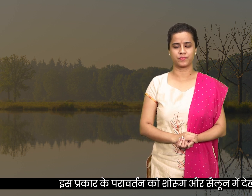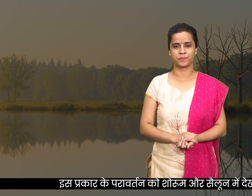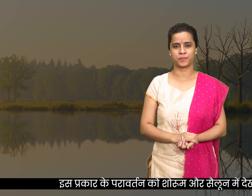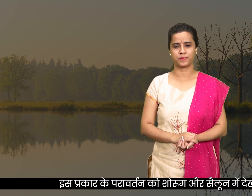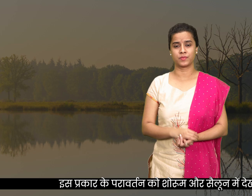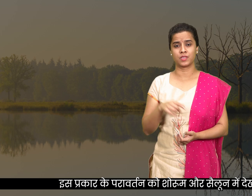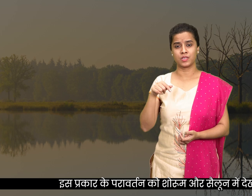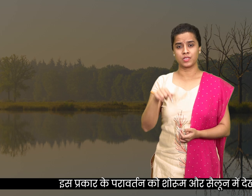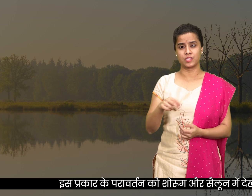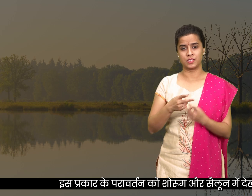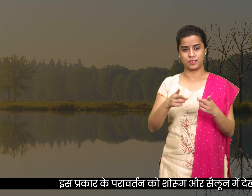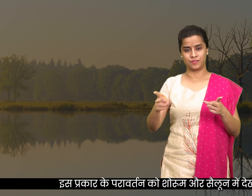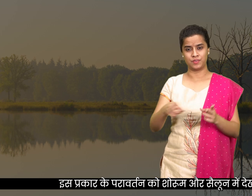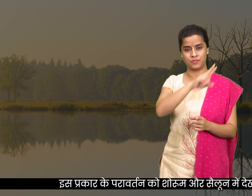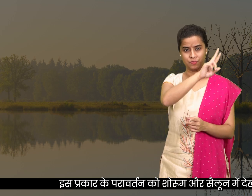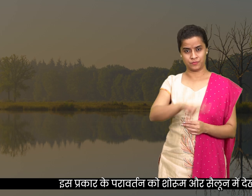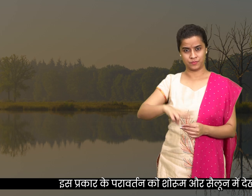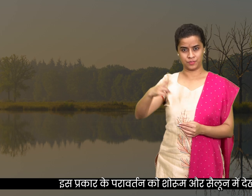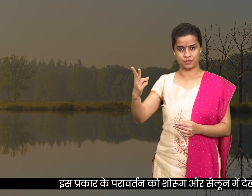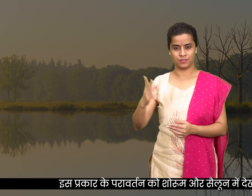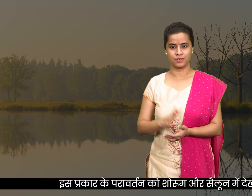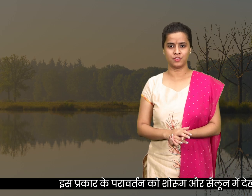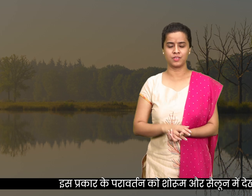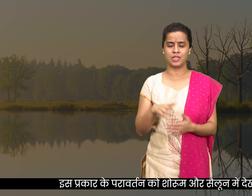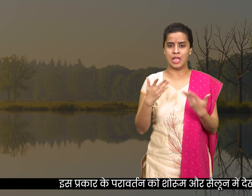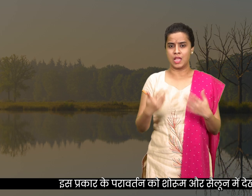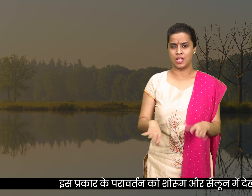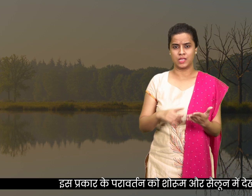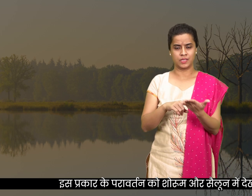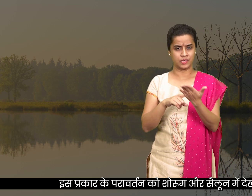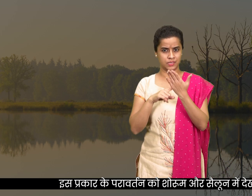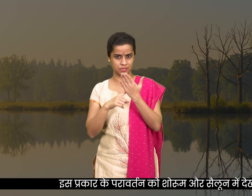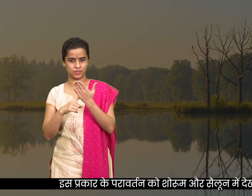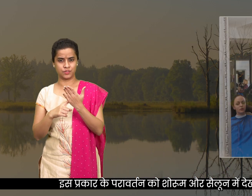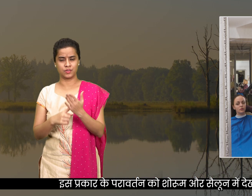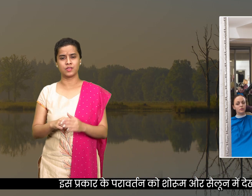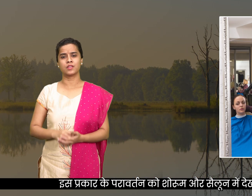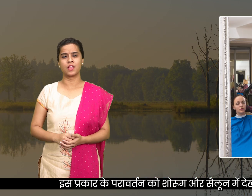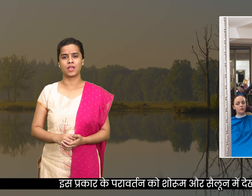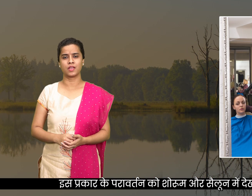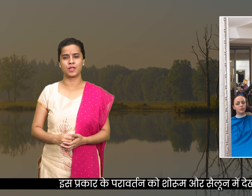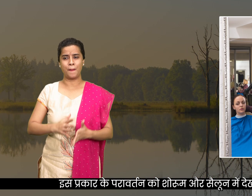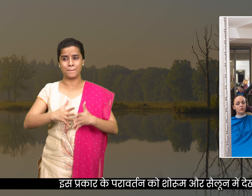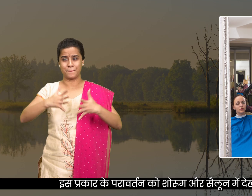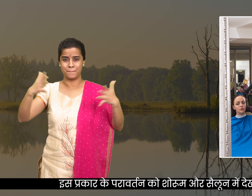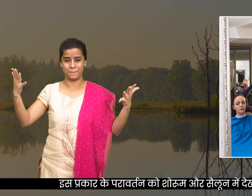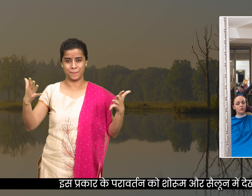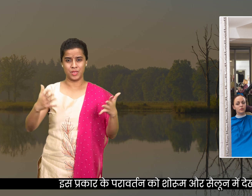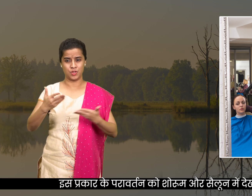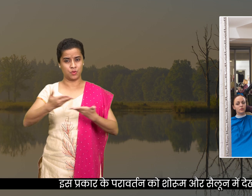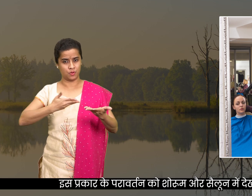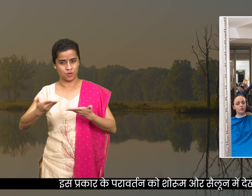इस प्रकार के परावर्तन को शोरूम और सैलून में देखा जा सकता है।